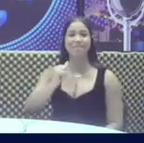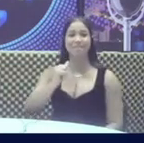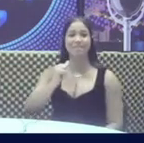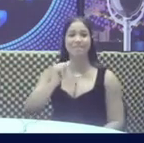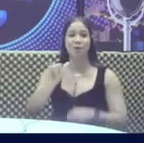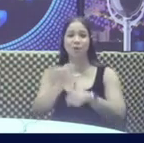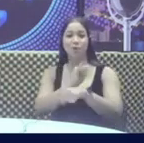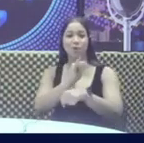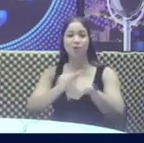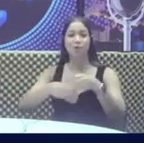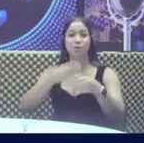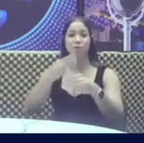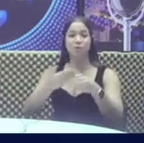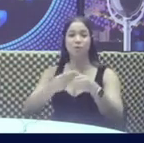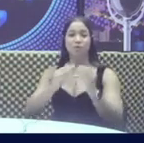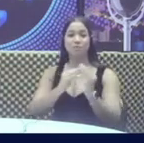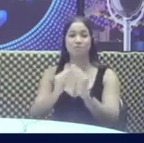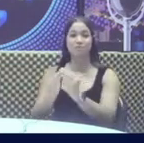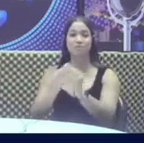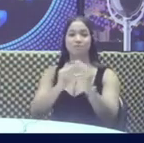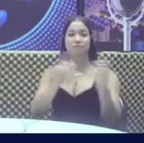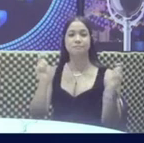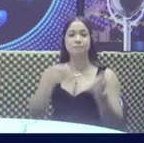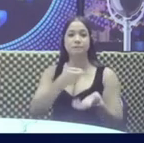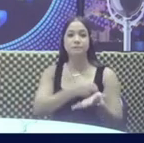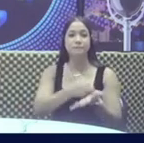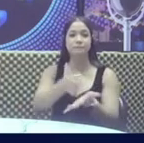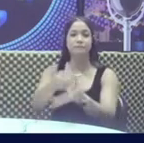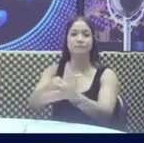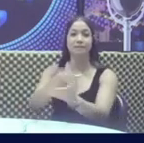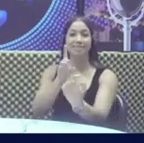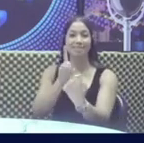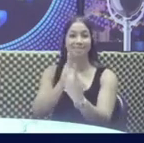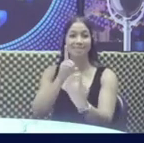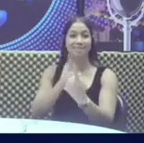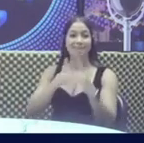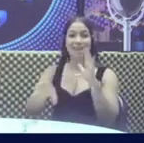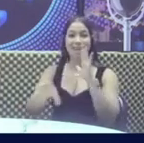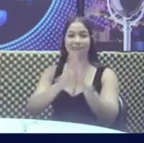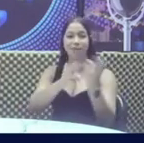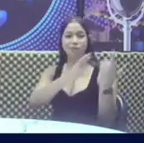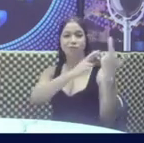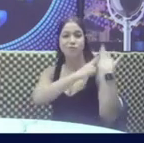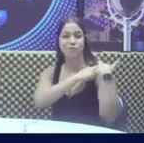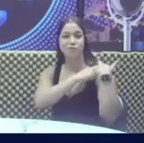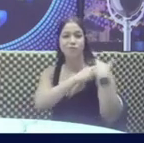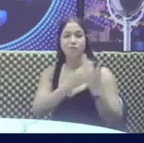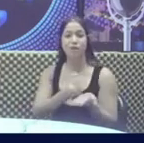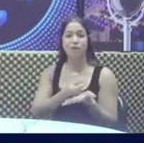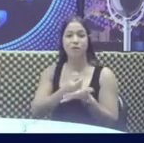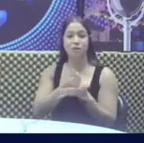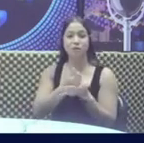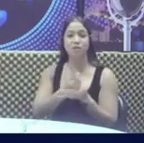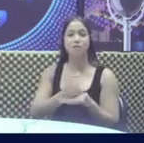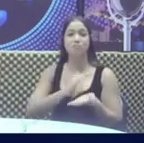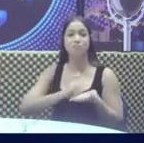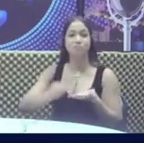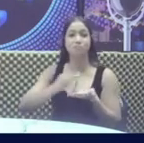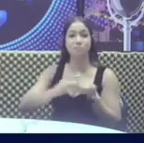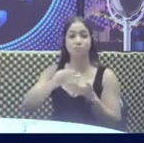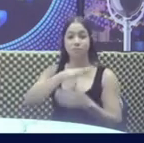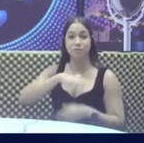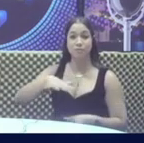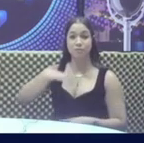plano municipal de habitação, capacidade de pagamento, atendimento à lei de responsabilidade fiscal, despesas com